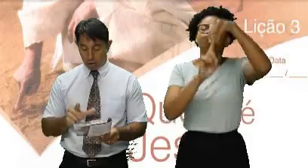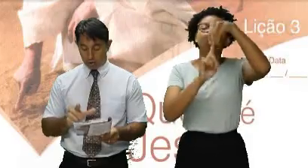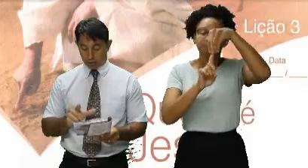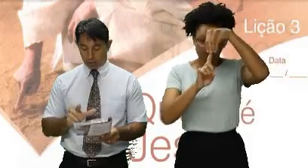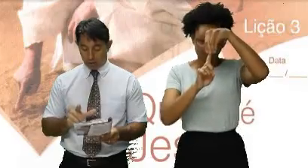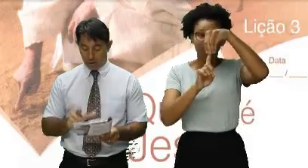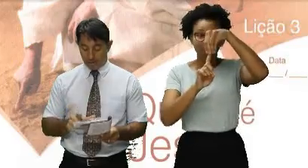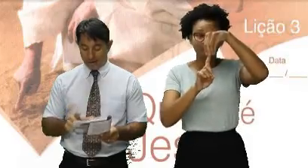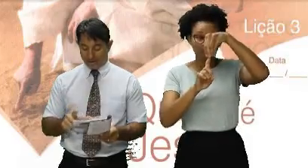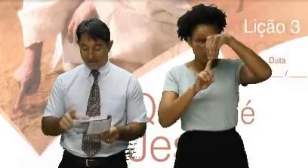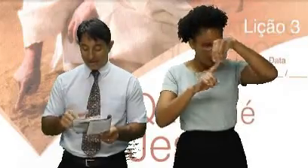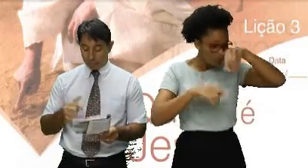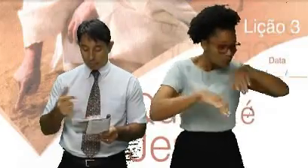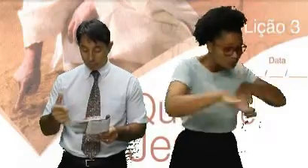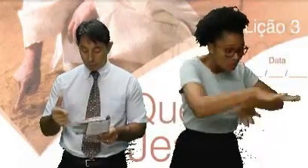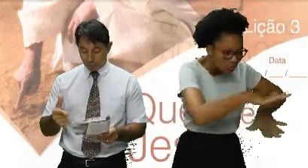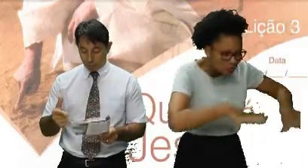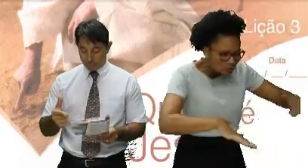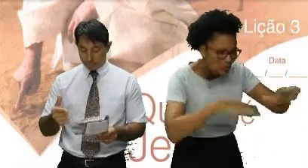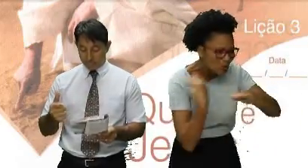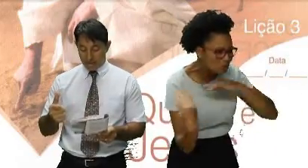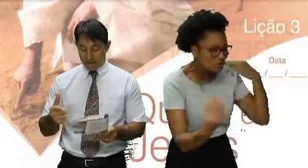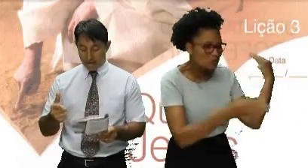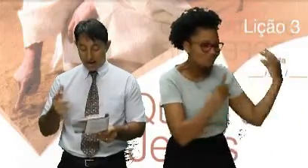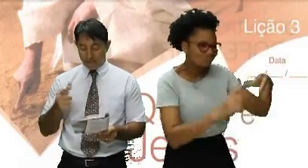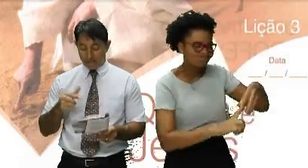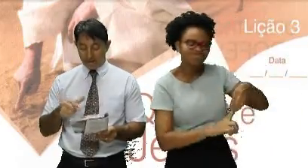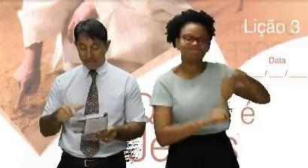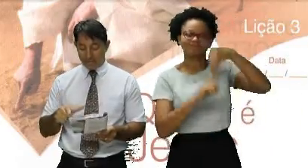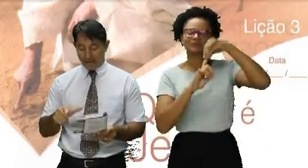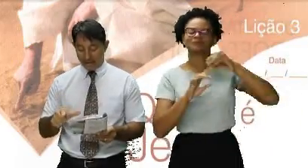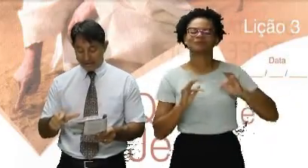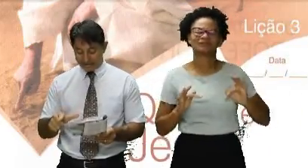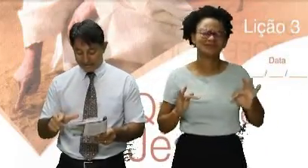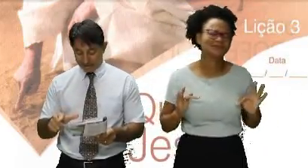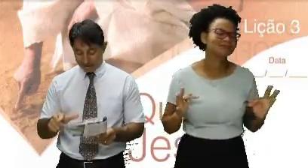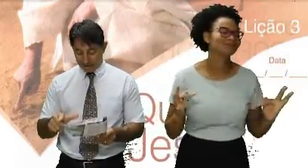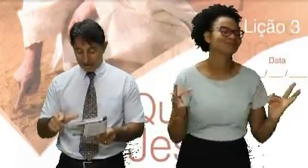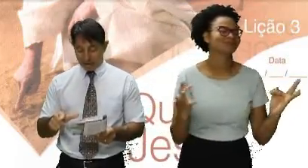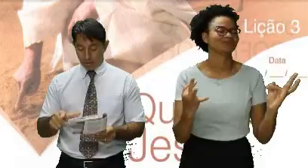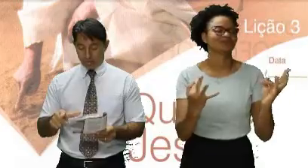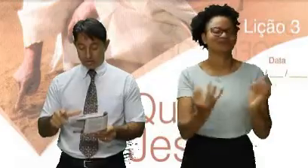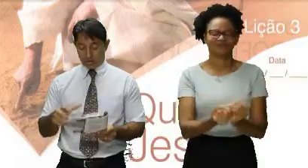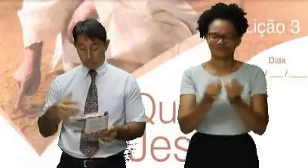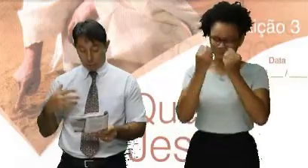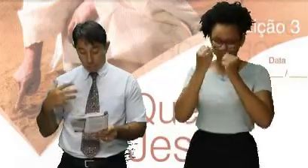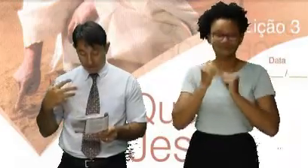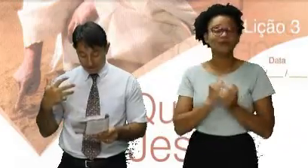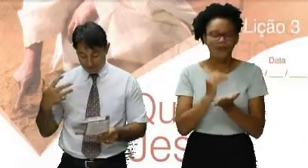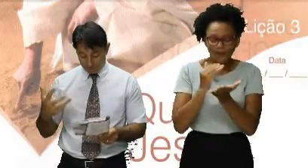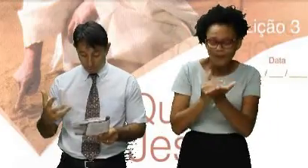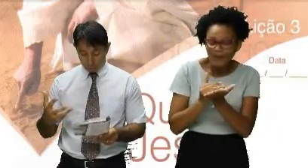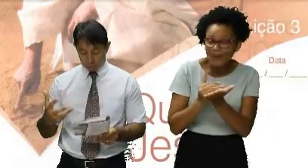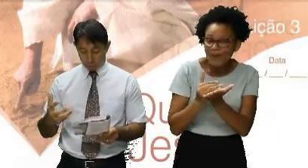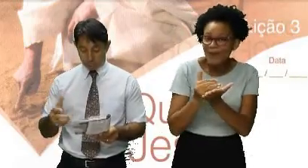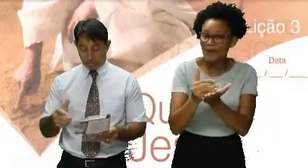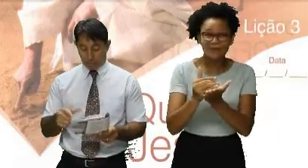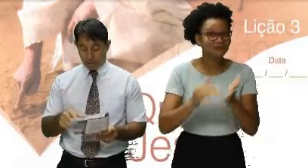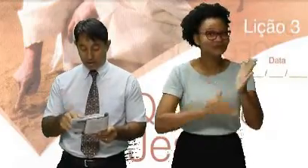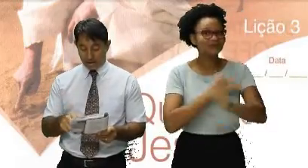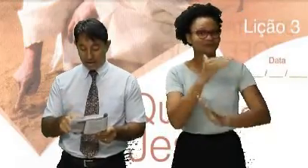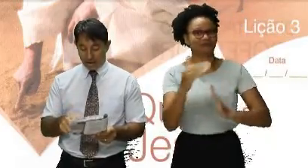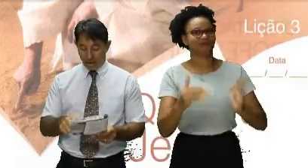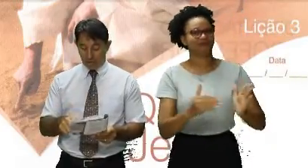os mortos, para que em tudo tenha a preeminência, ou seja, o começo de